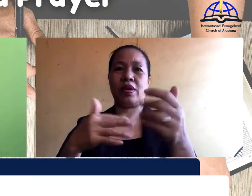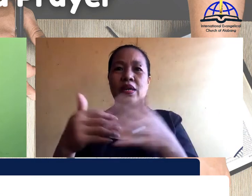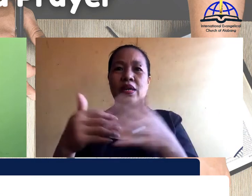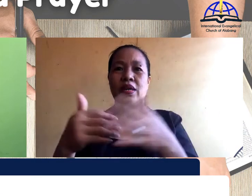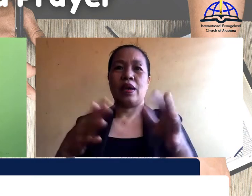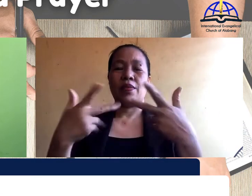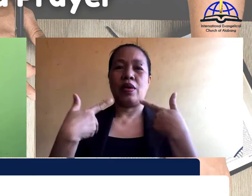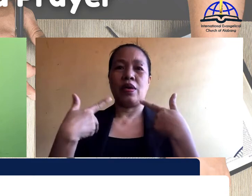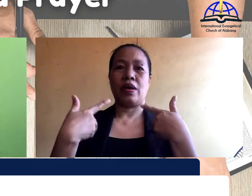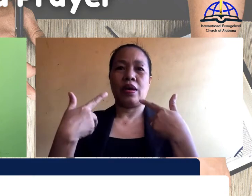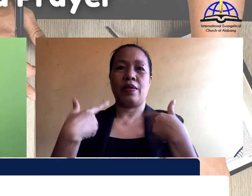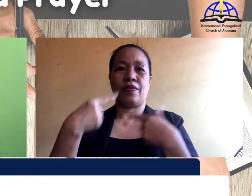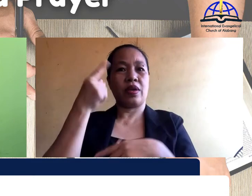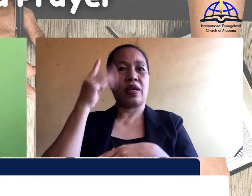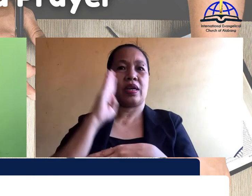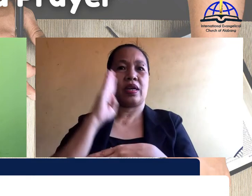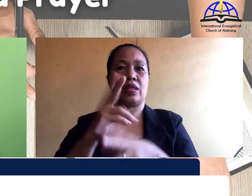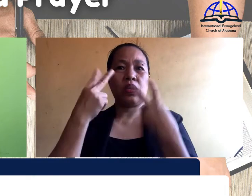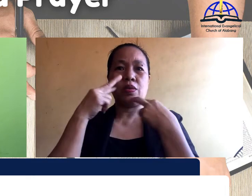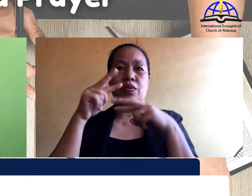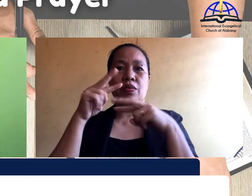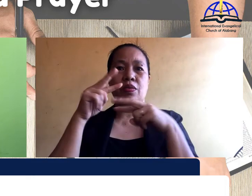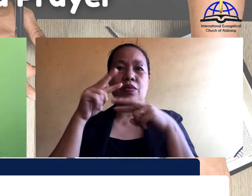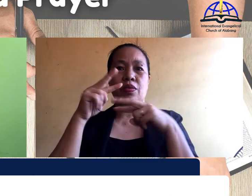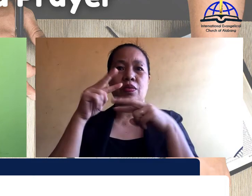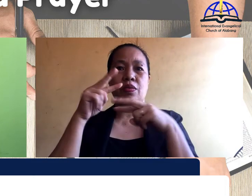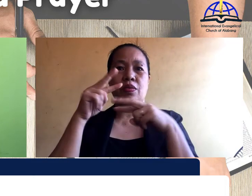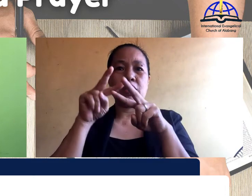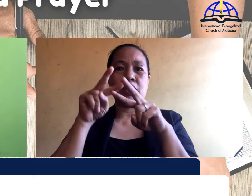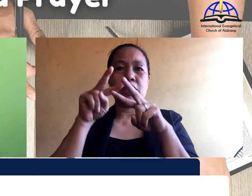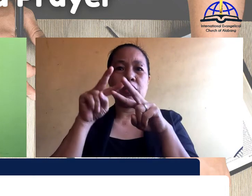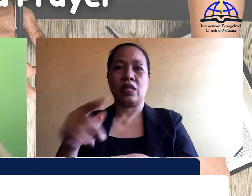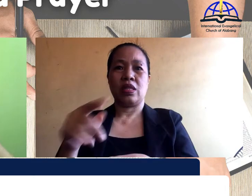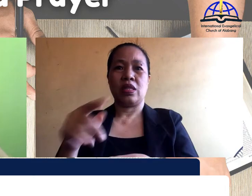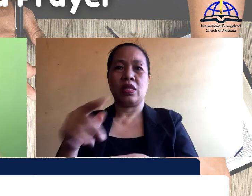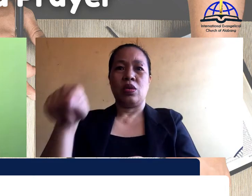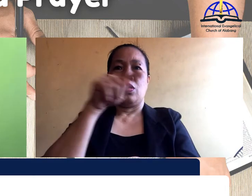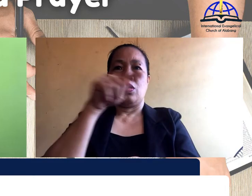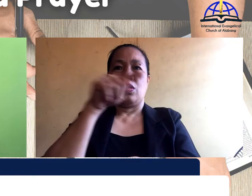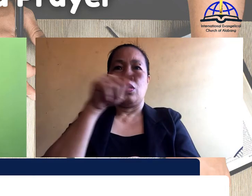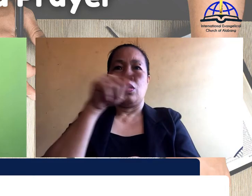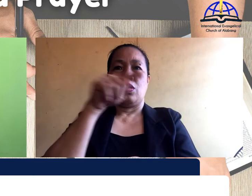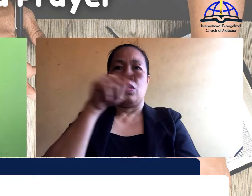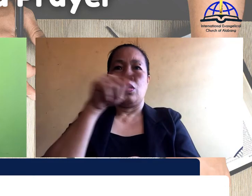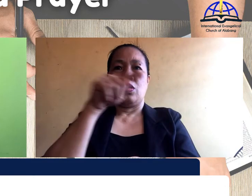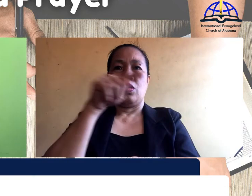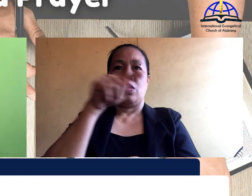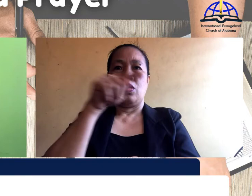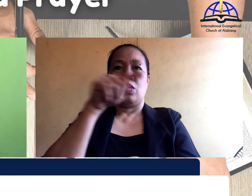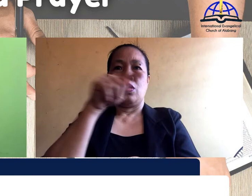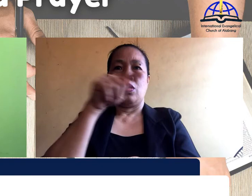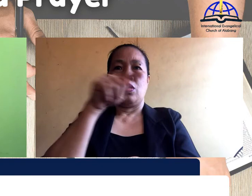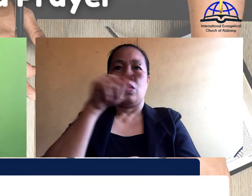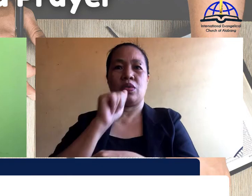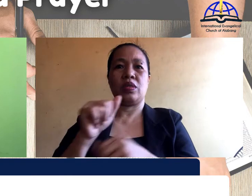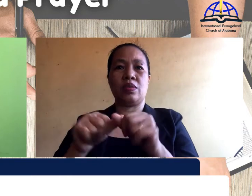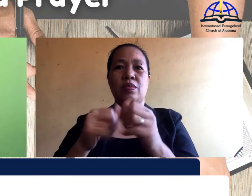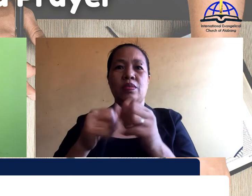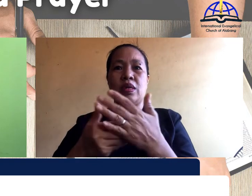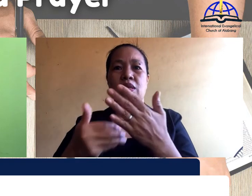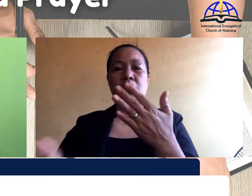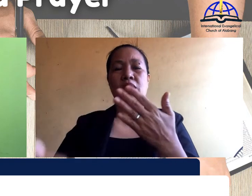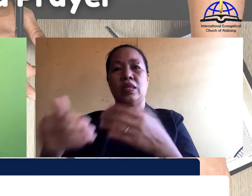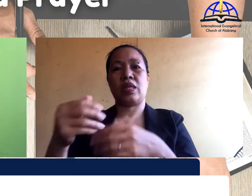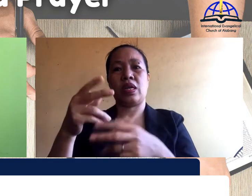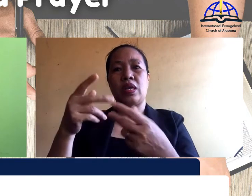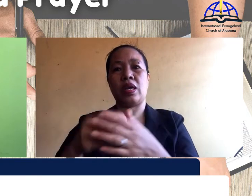lahat ng bagay sa mga alituntunin ng Panginoon kahit hindi po ito ang popular, no, o ginagawa ng